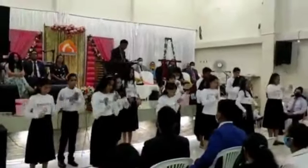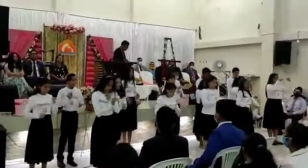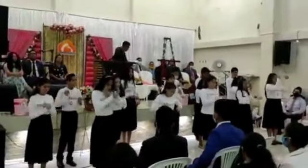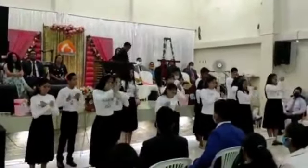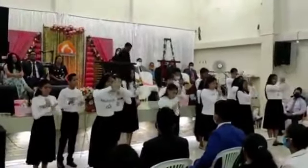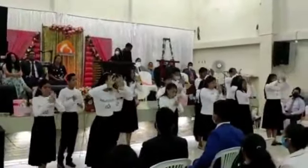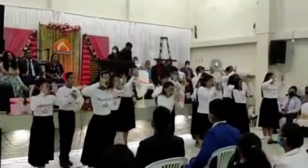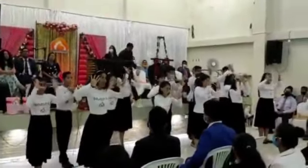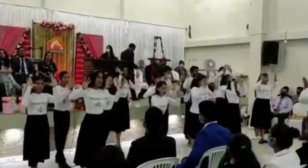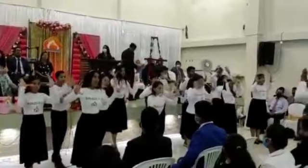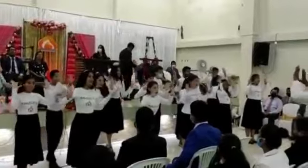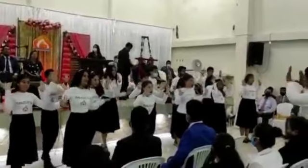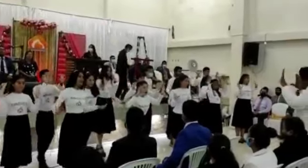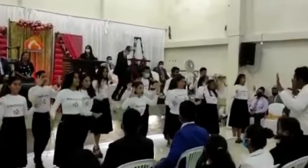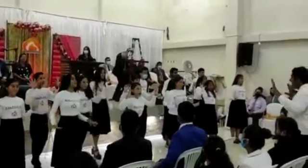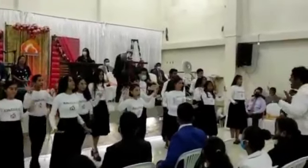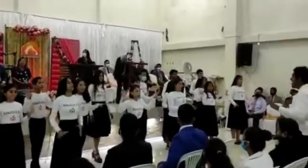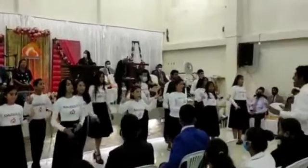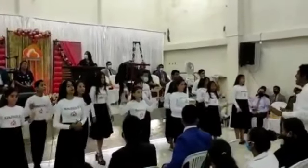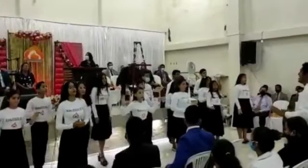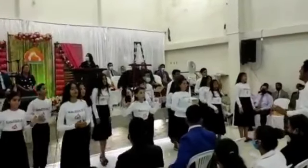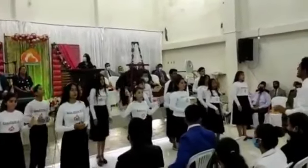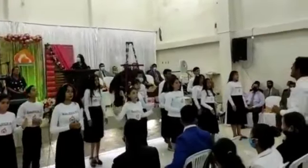dolor desapareció.